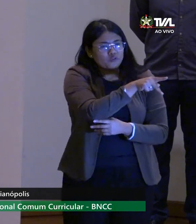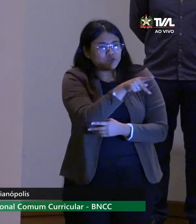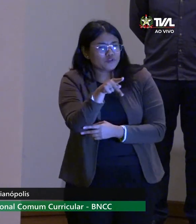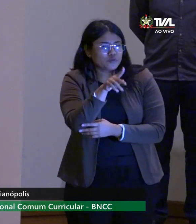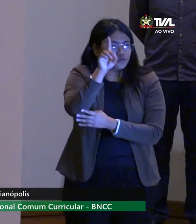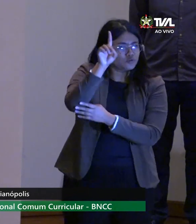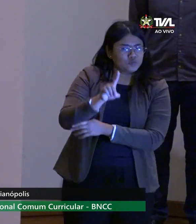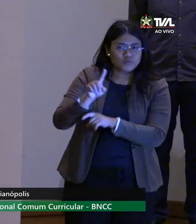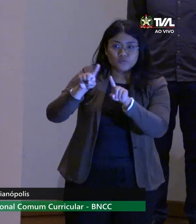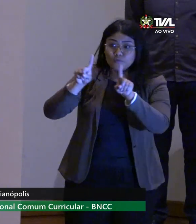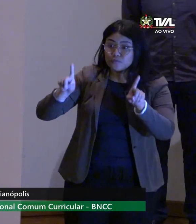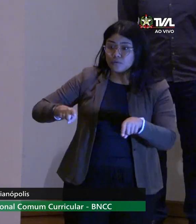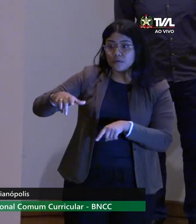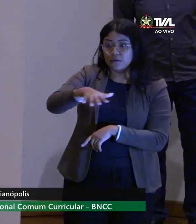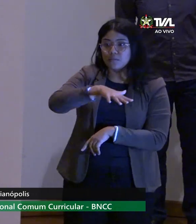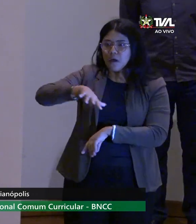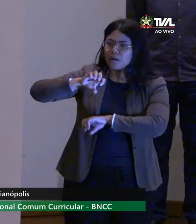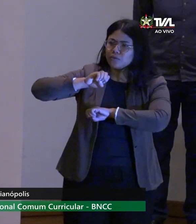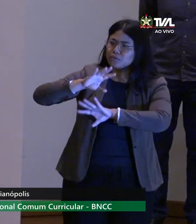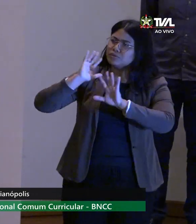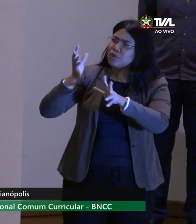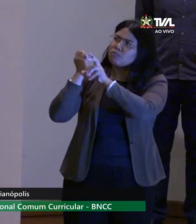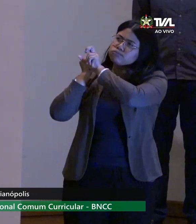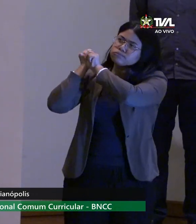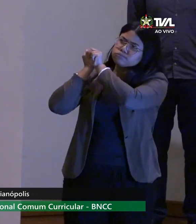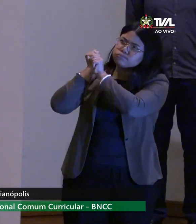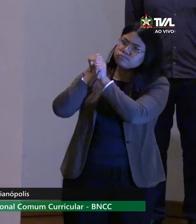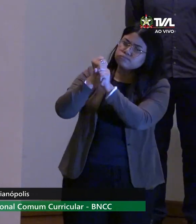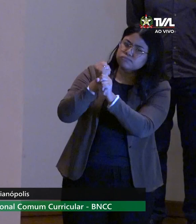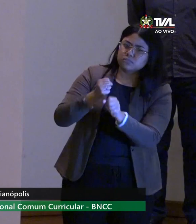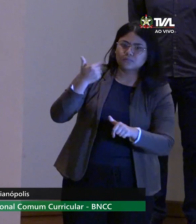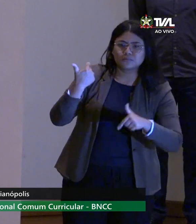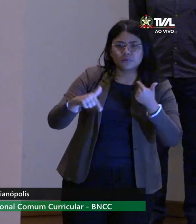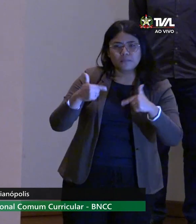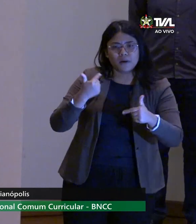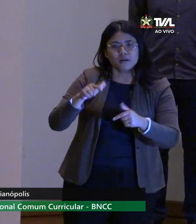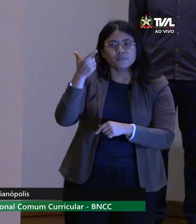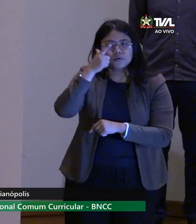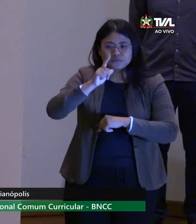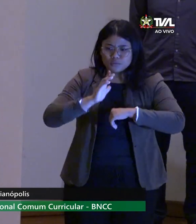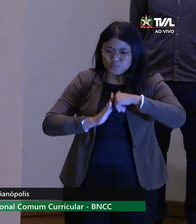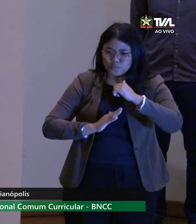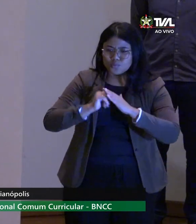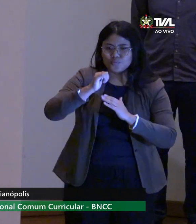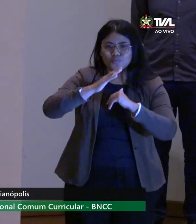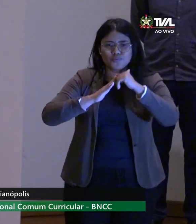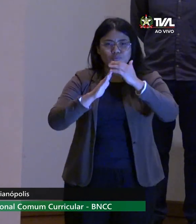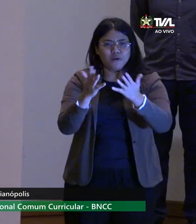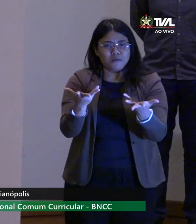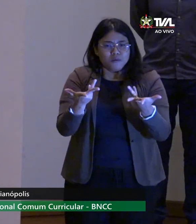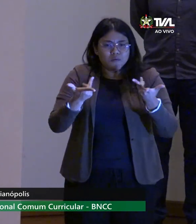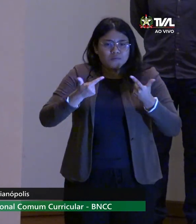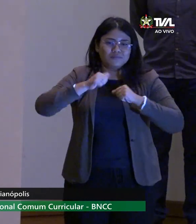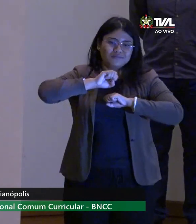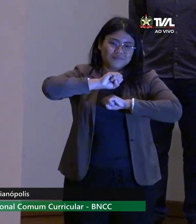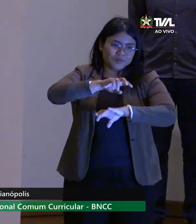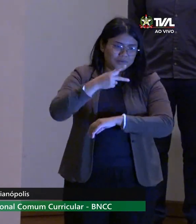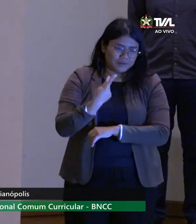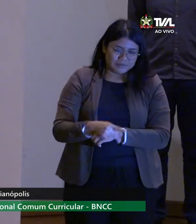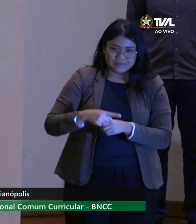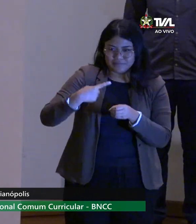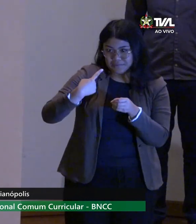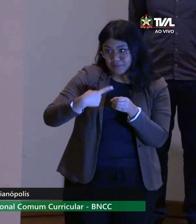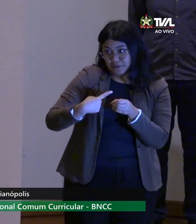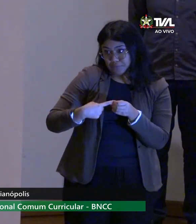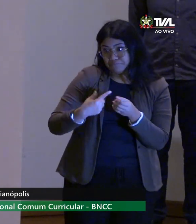diretores servidores na área da Educação e que venha anos tô trabalhando para construir essa Educação de qualidade que nós temos na cidade